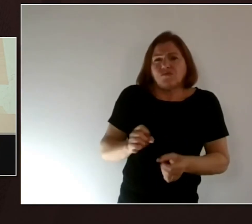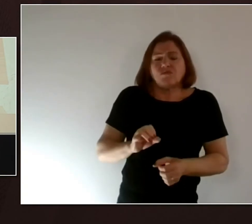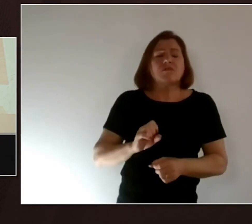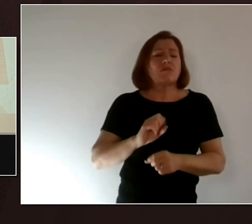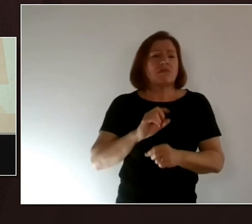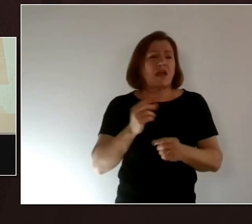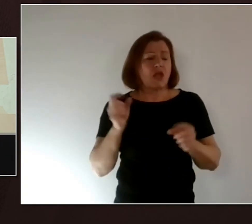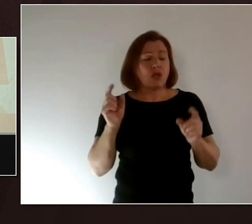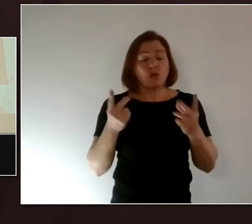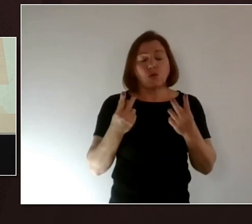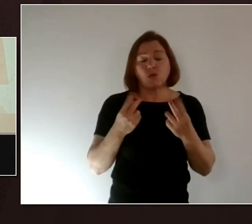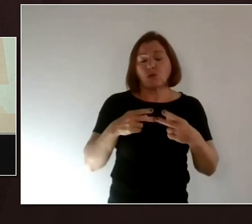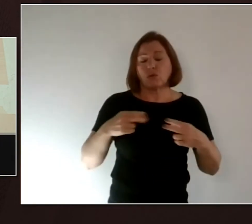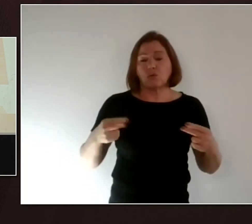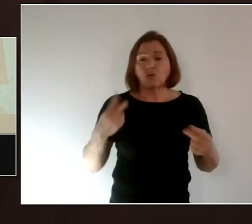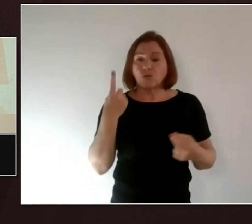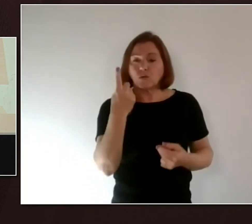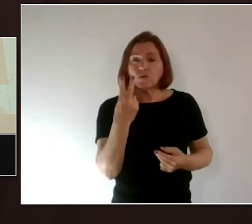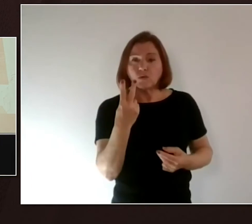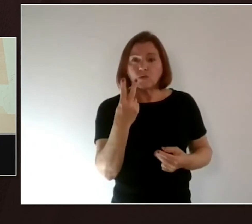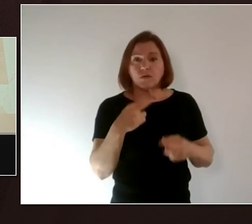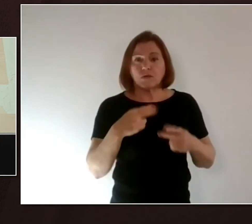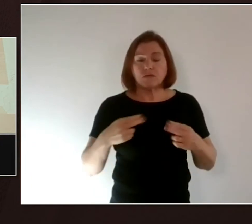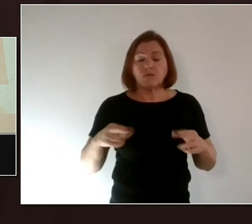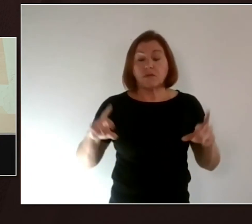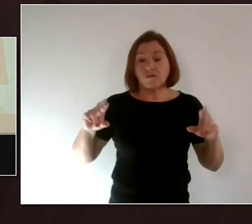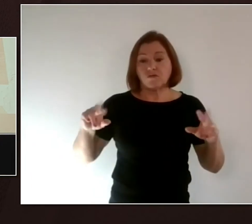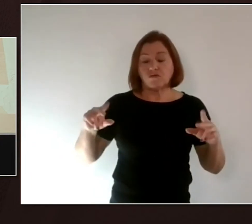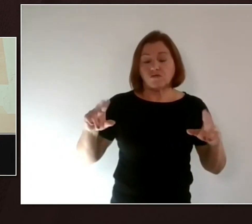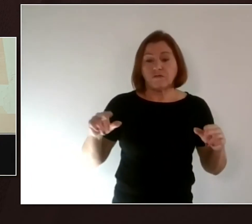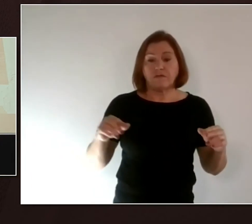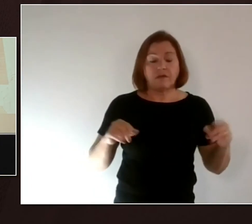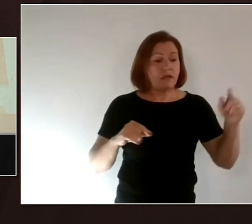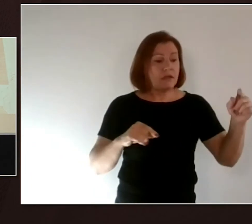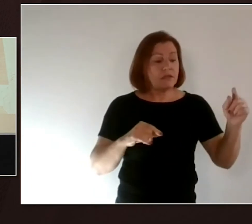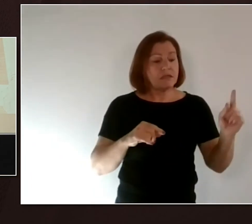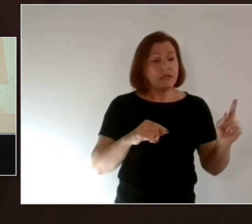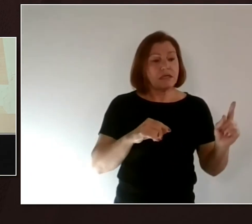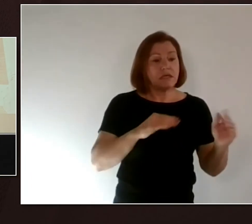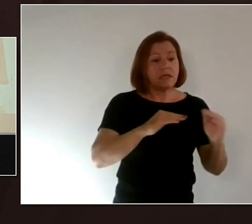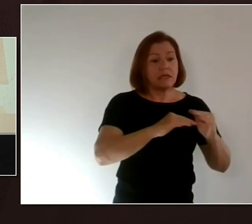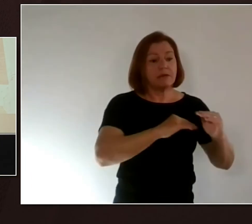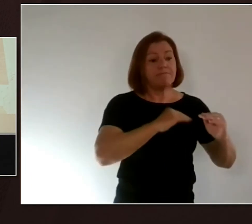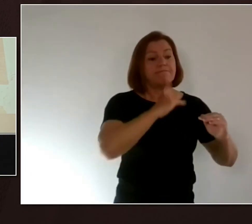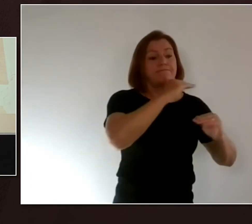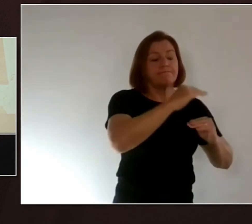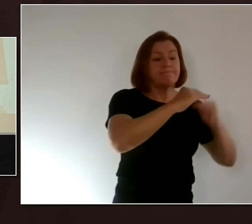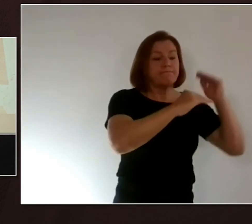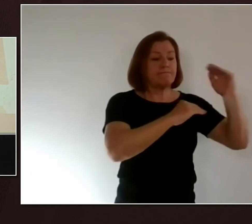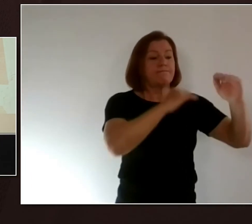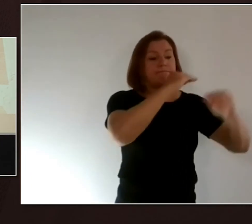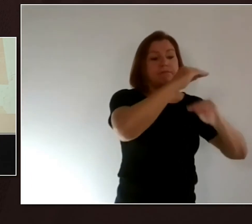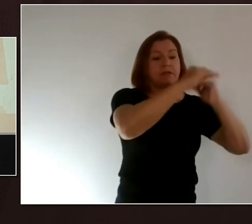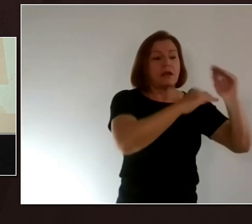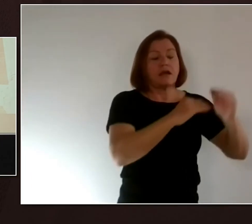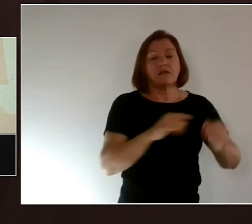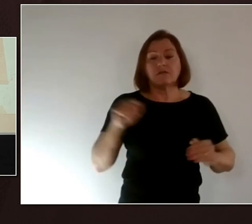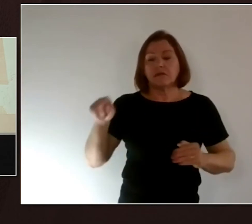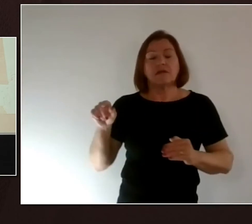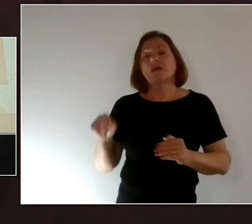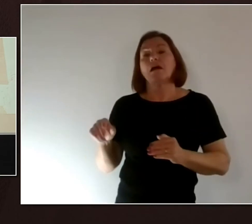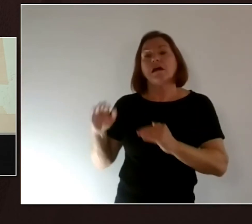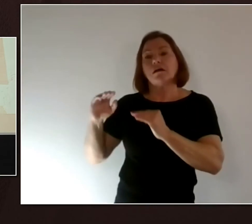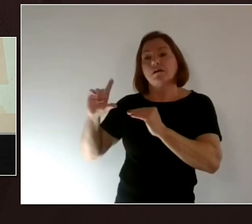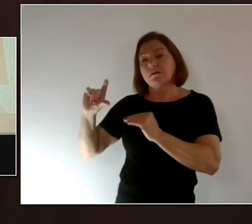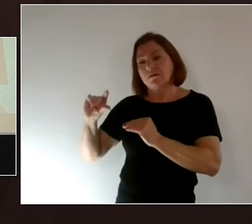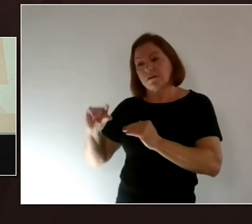é, se você, depois do Senhor dada essa palavra sobre a vinda do Senhor, e você mudar